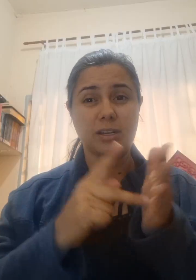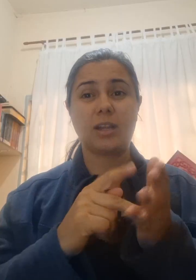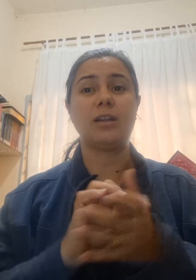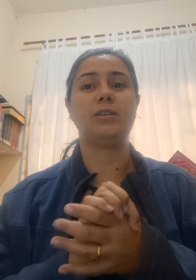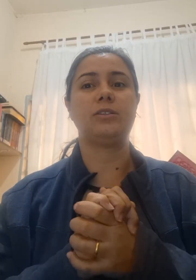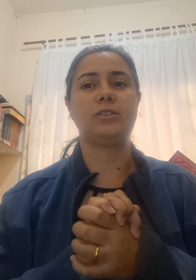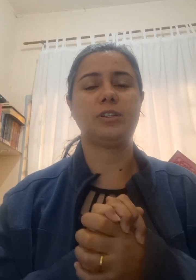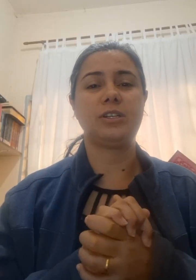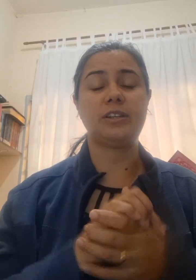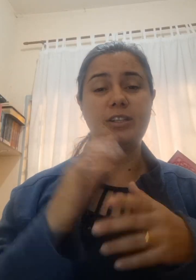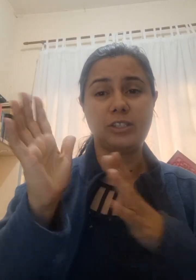Quarta verdade.